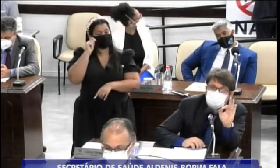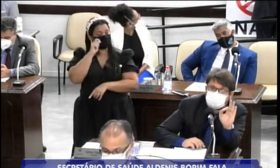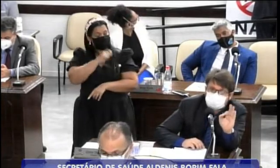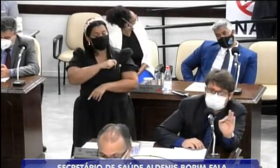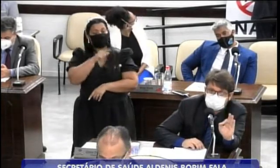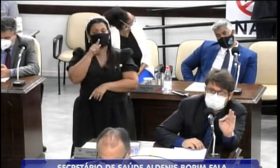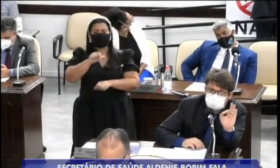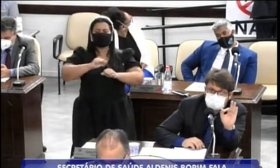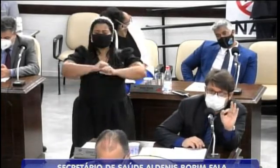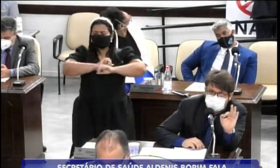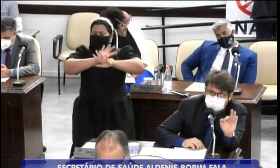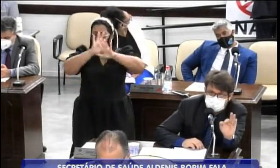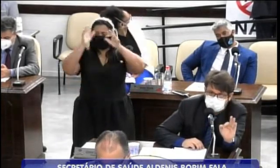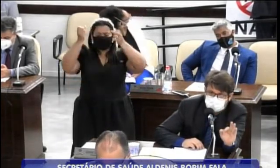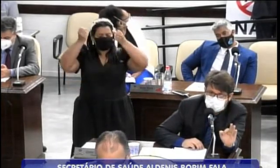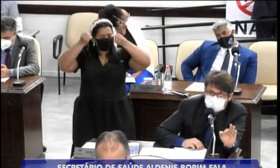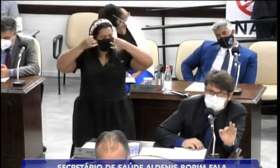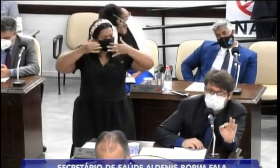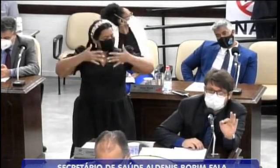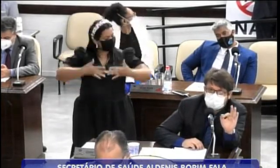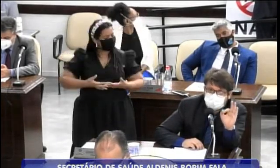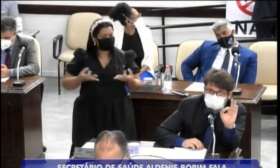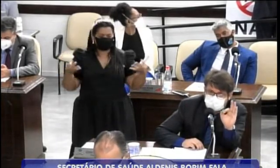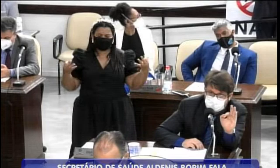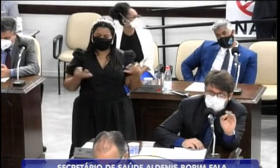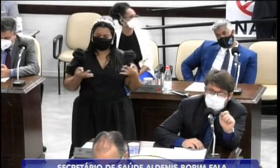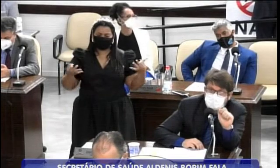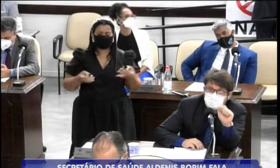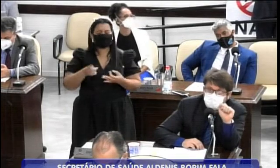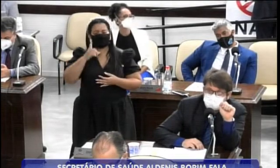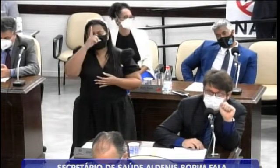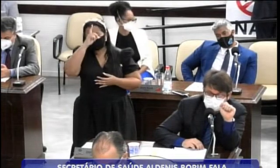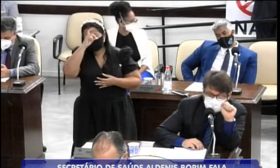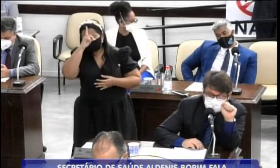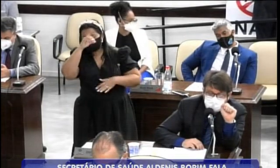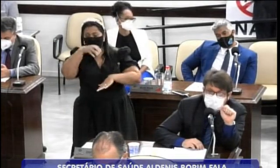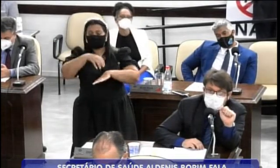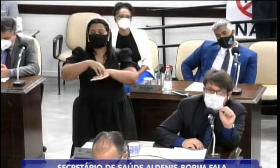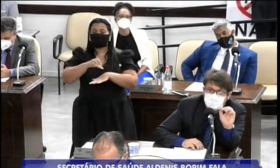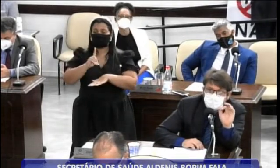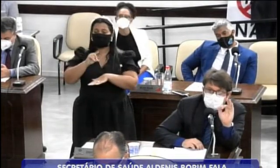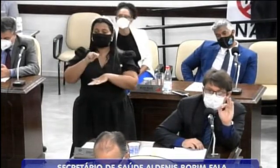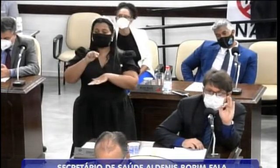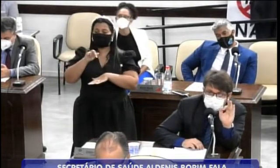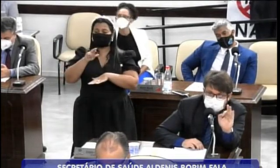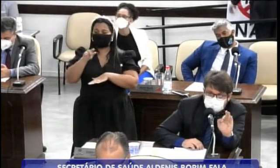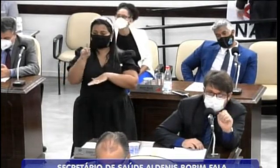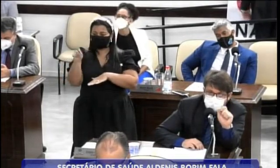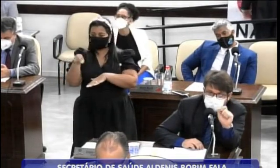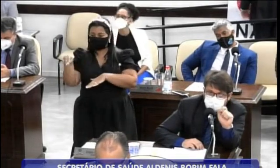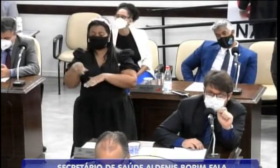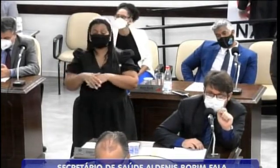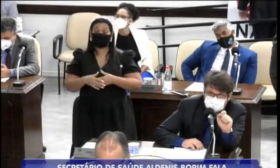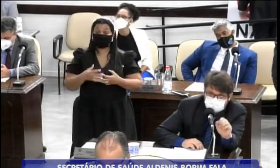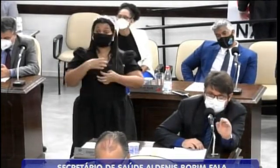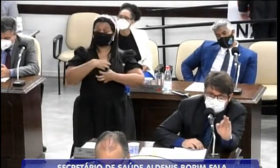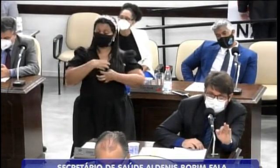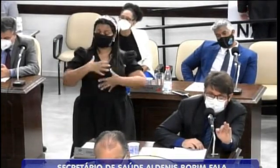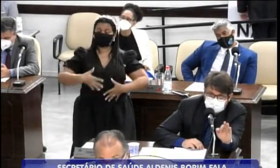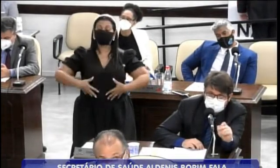todos os esclarecimentos pertinentes sobre o Hospital Domingos Braille. Estou satisfeito com as